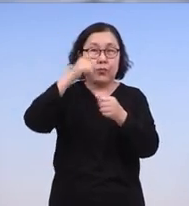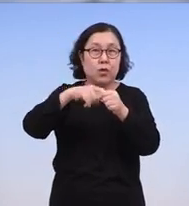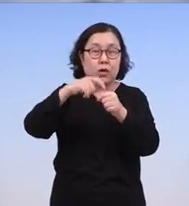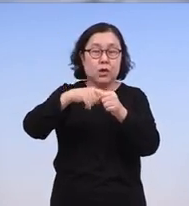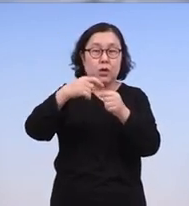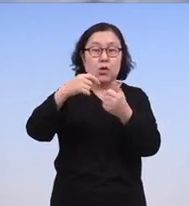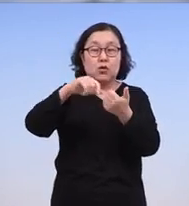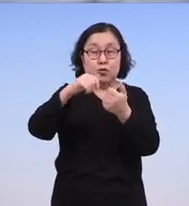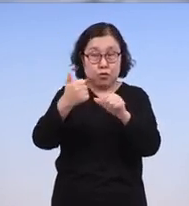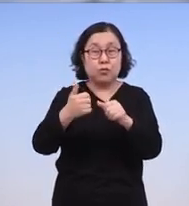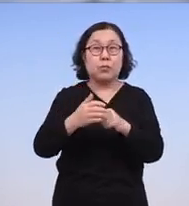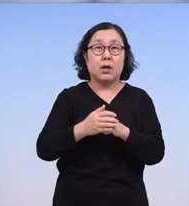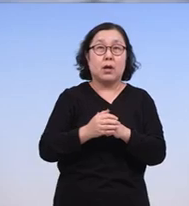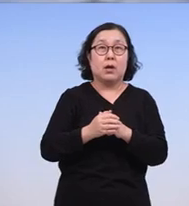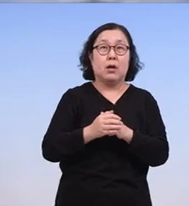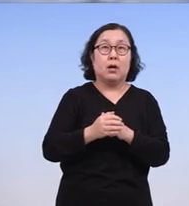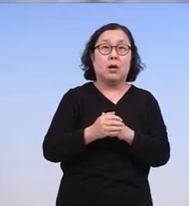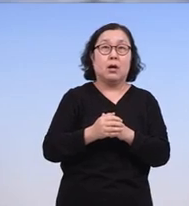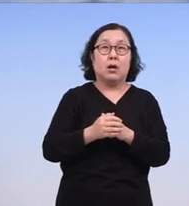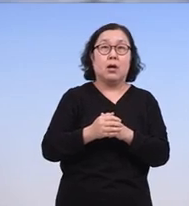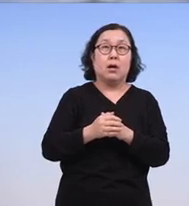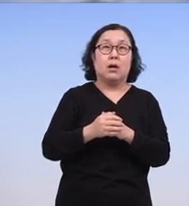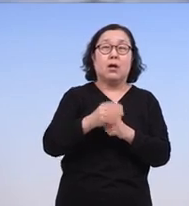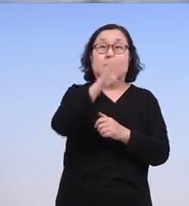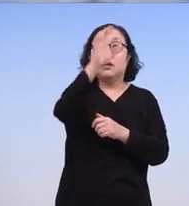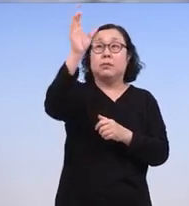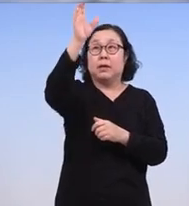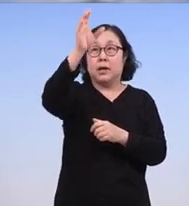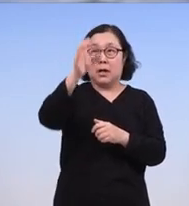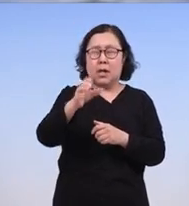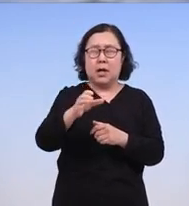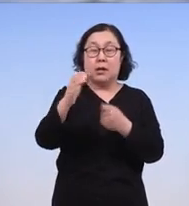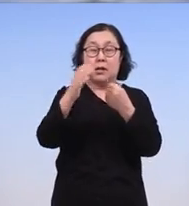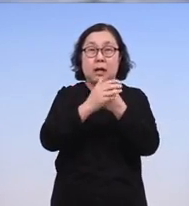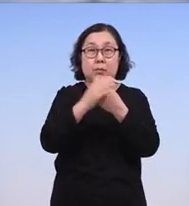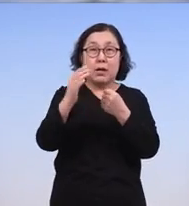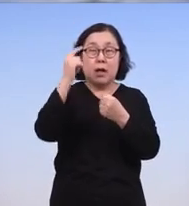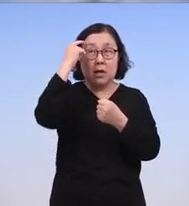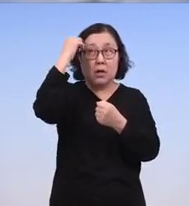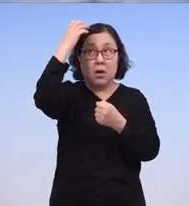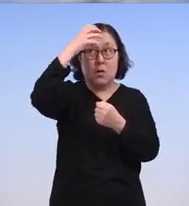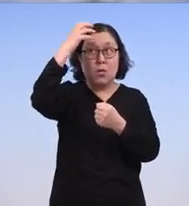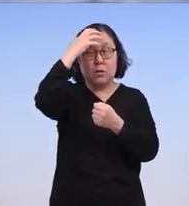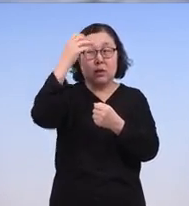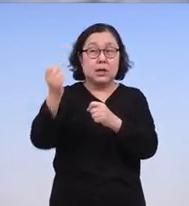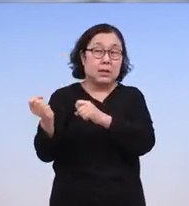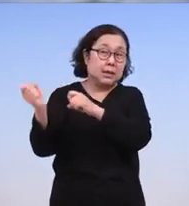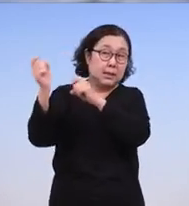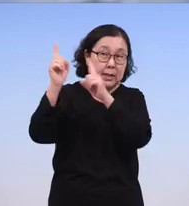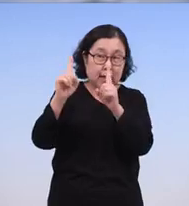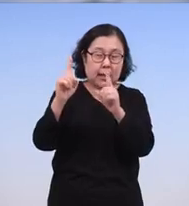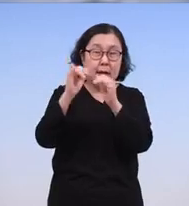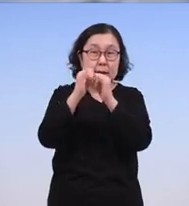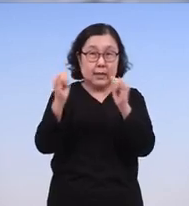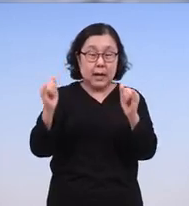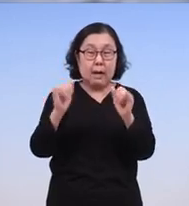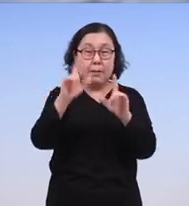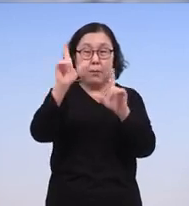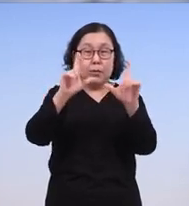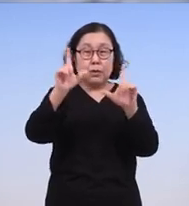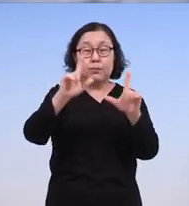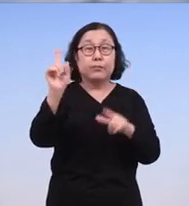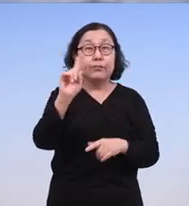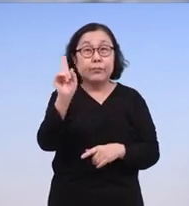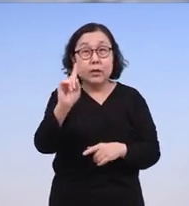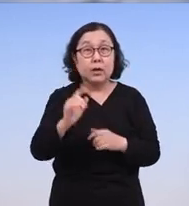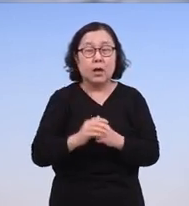죽음의 상태입니다. 그러면 본 어게인, 십자가로 말미암아 영혼이 살아난, 영적으로 살아난 사람의